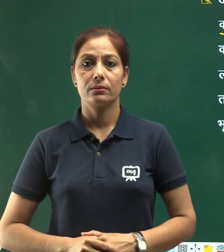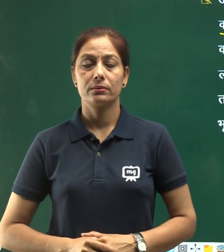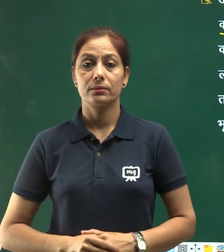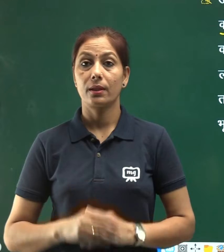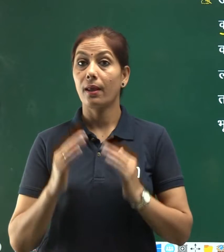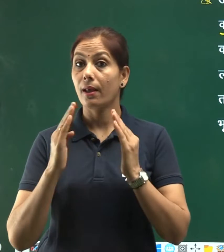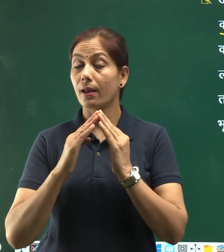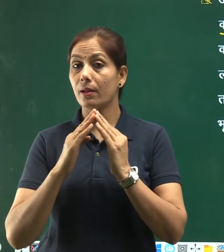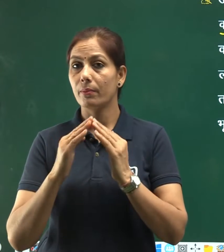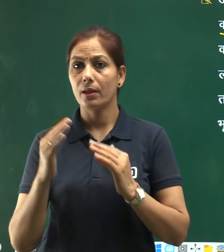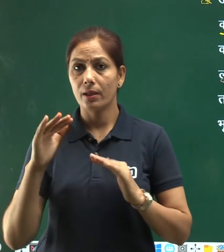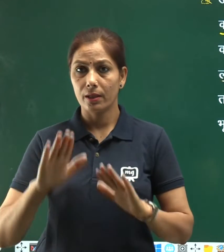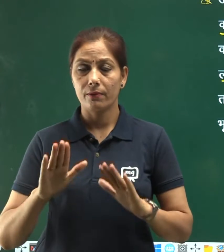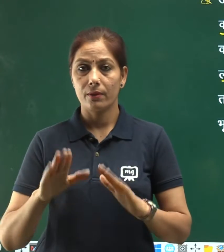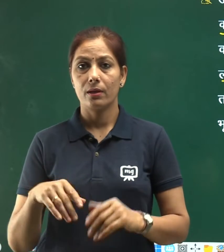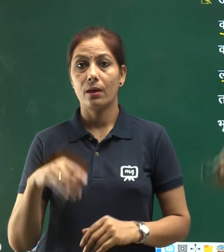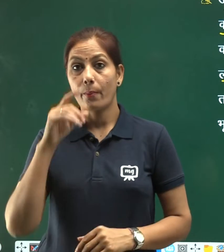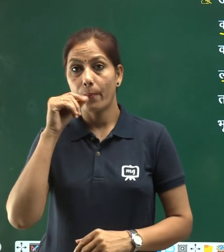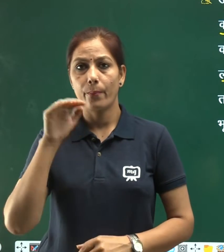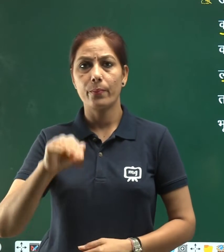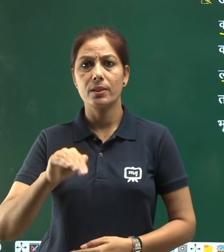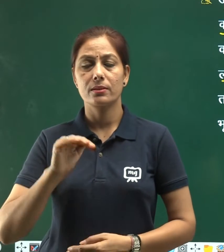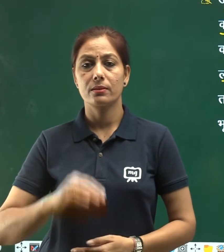घर में रहने वाला लड़का